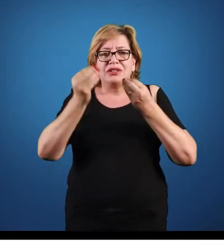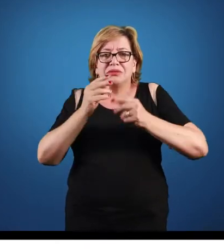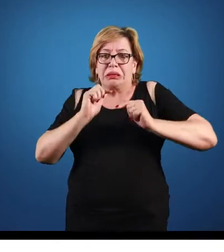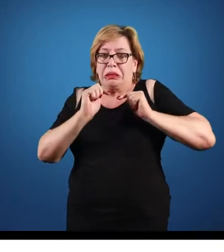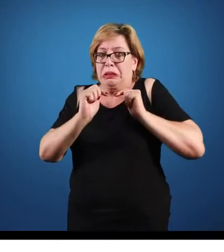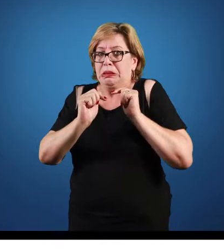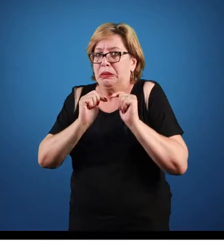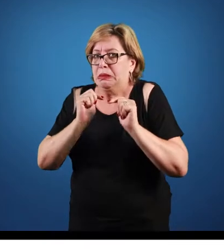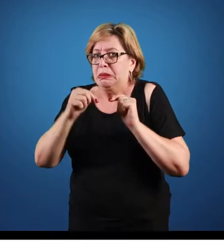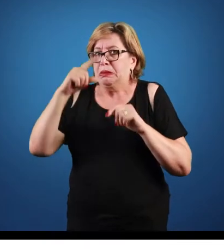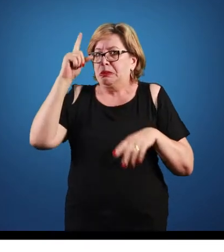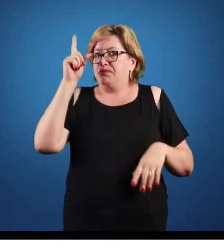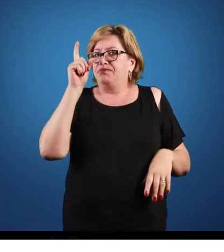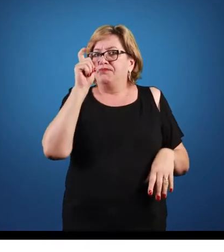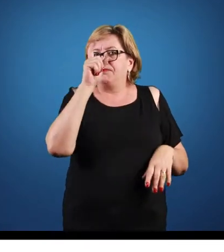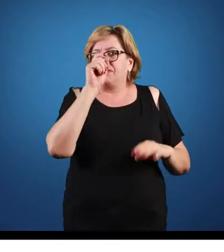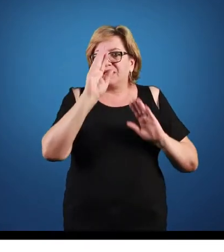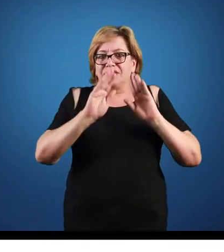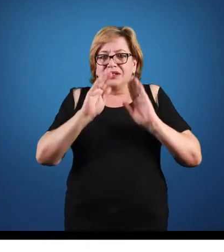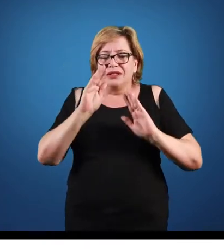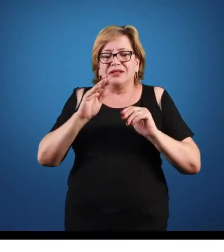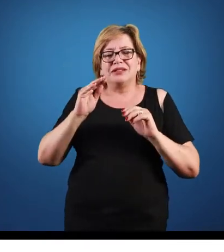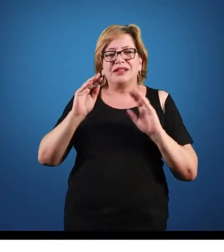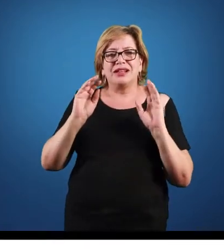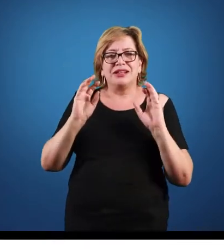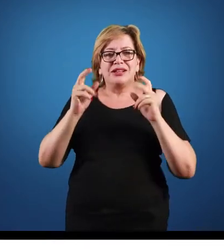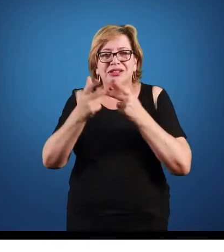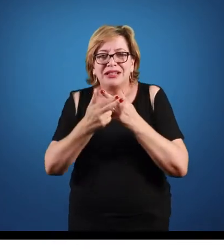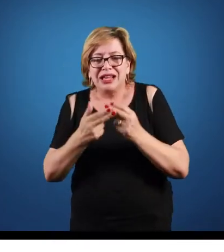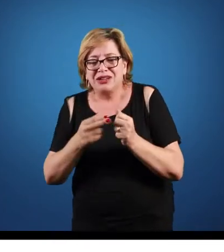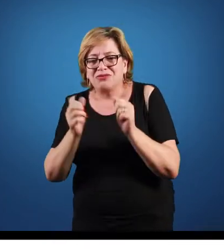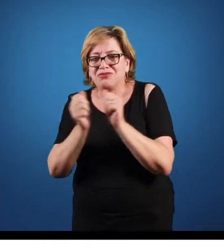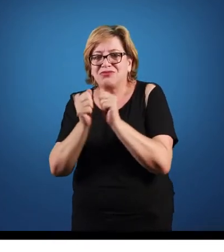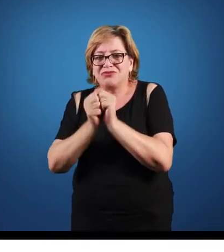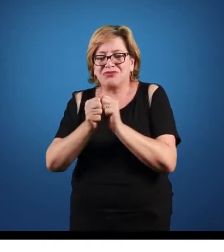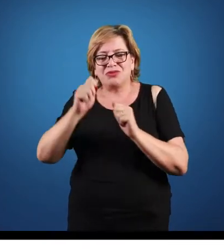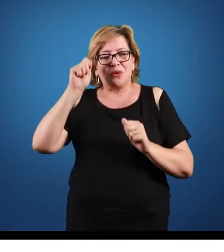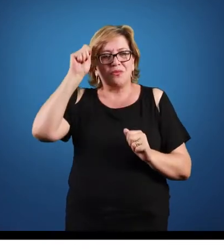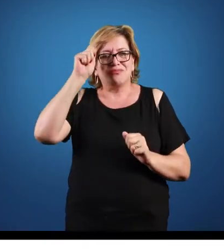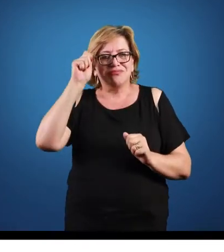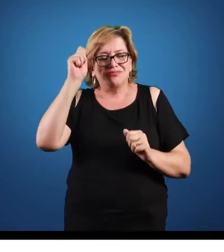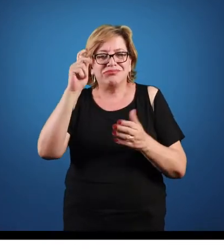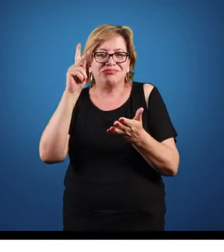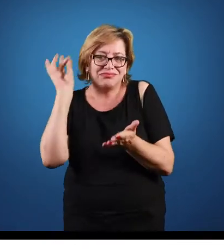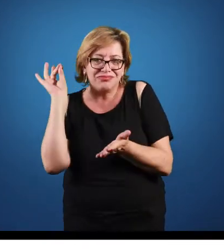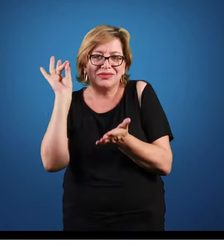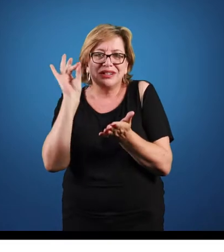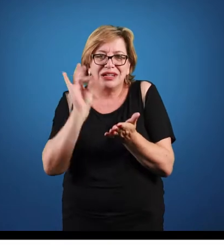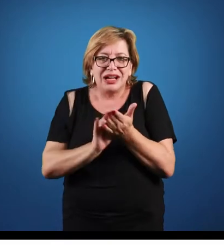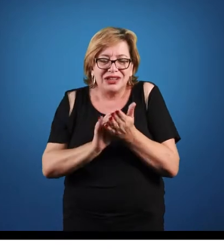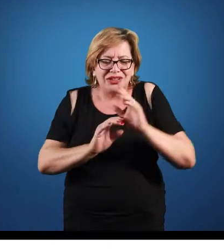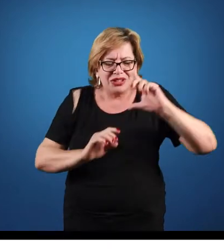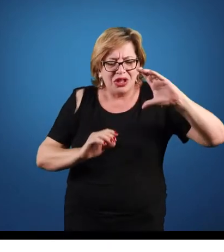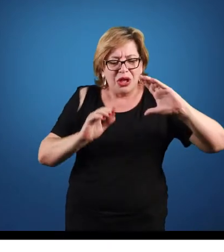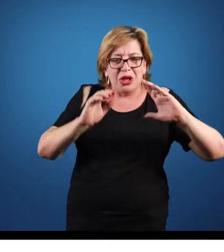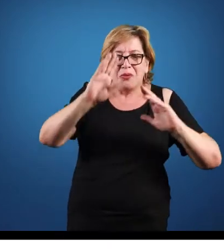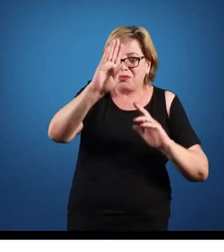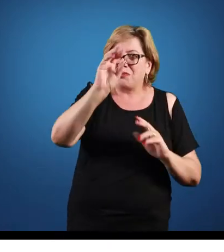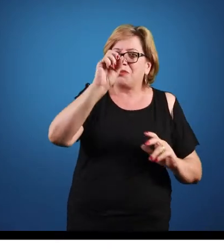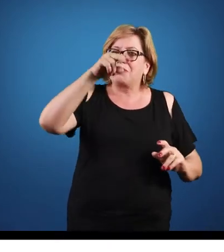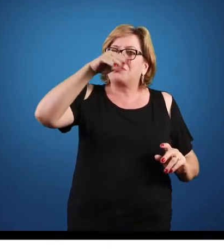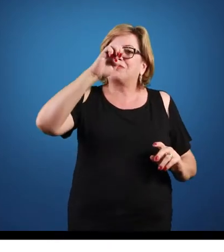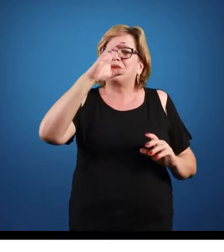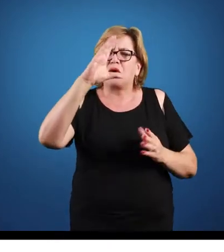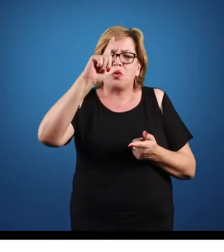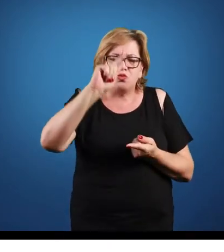assim com a sincronização do boneco por exemplo com um ator de verdade né e um boneco nomes ou menores nelson pequenos então você tem que gravar com uma câmera